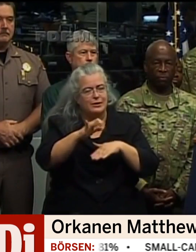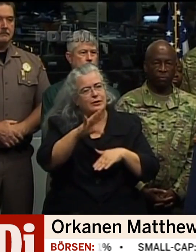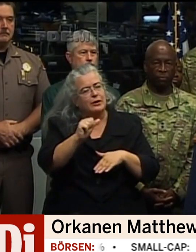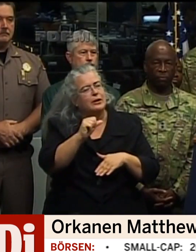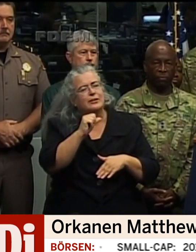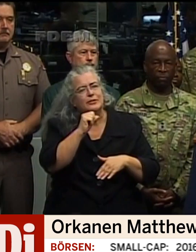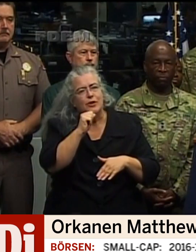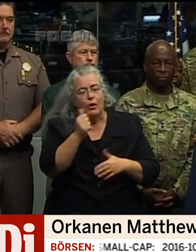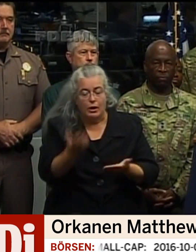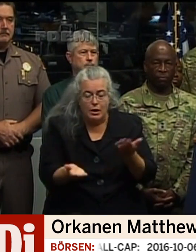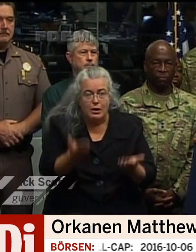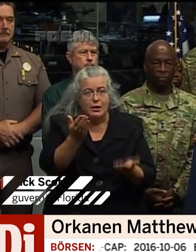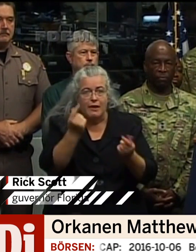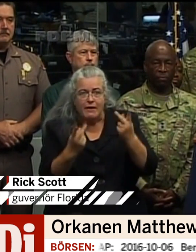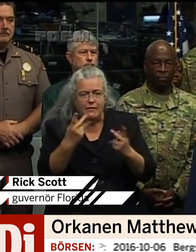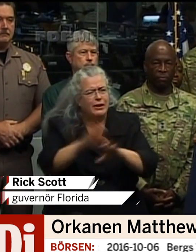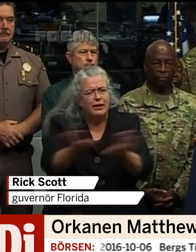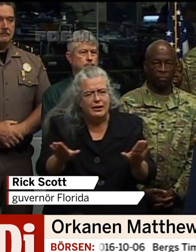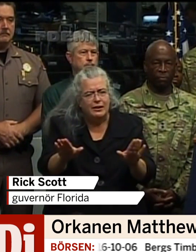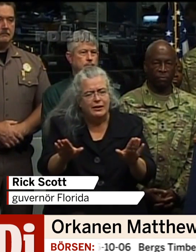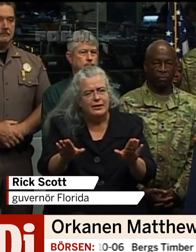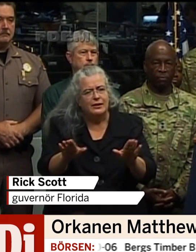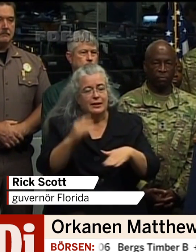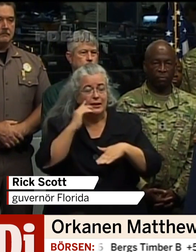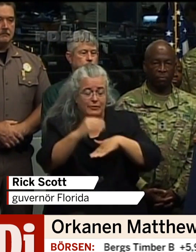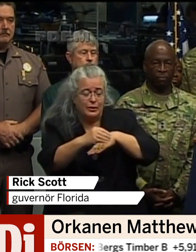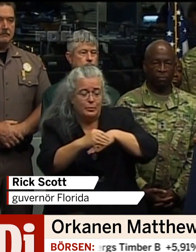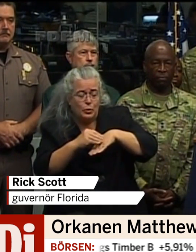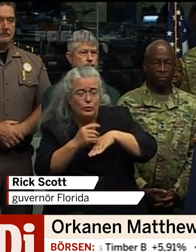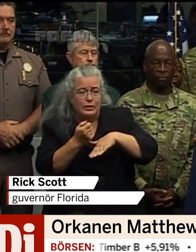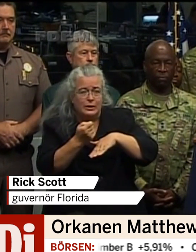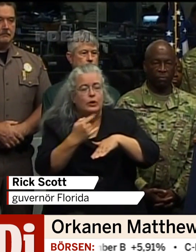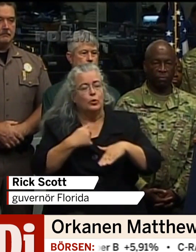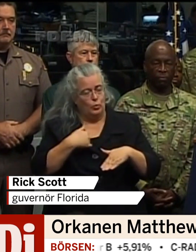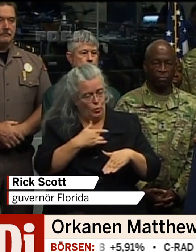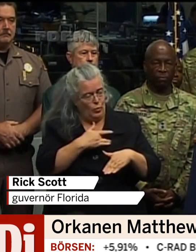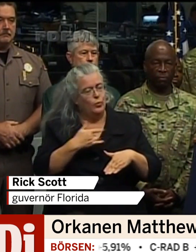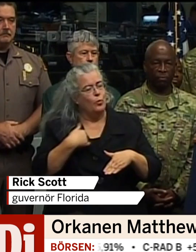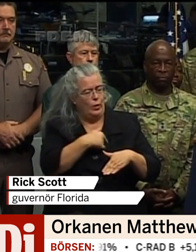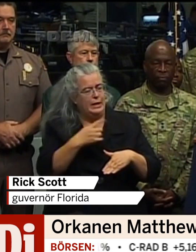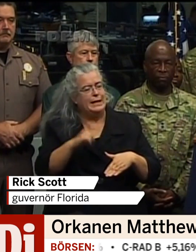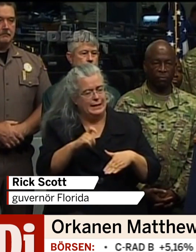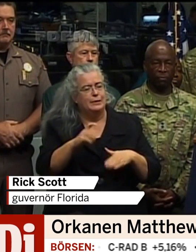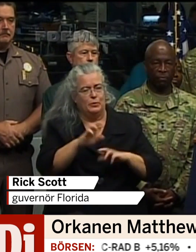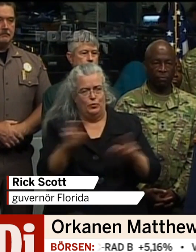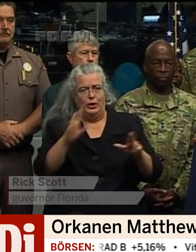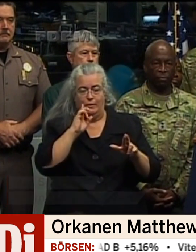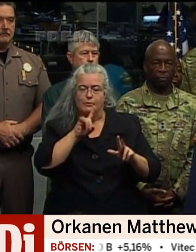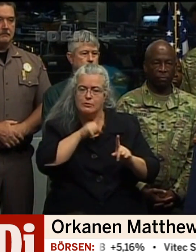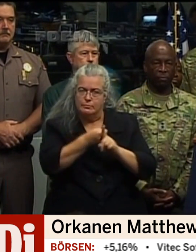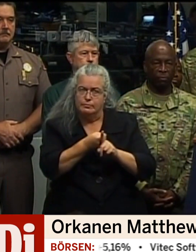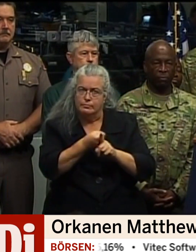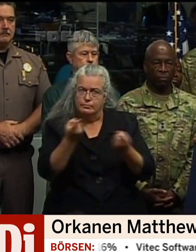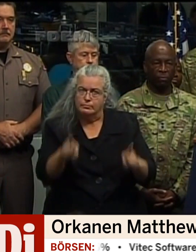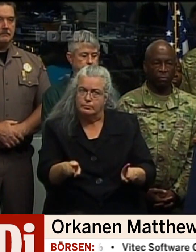take a chance. A small movement could mean a lot, that's why we have to prepare for a direct hit. So again, if you